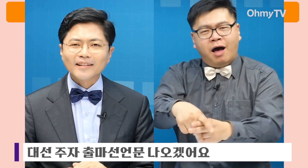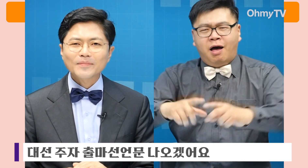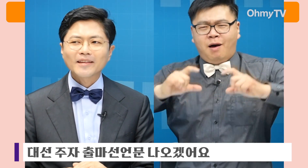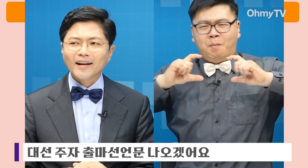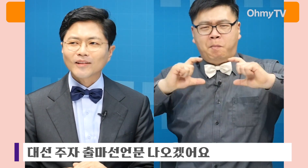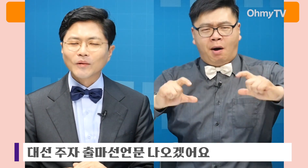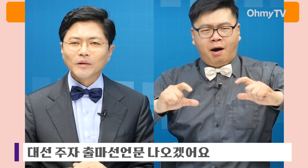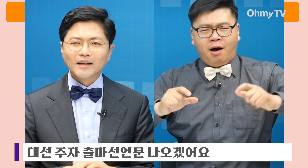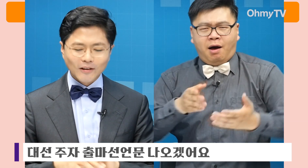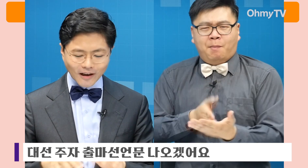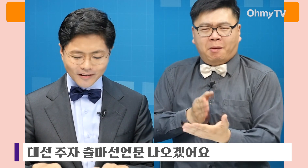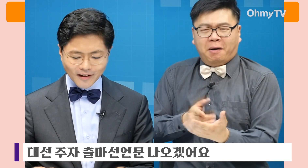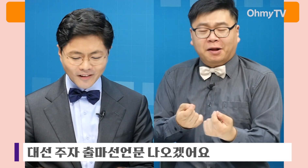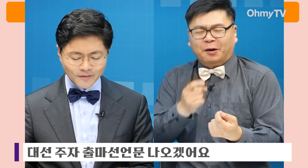싶은 생각도 들기도 하는데요.